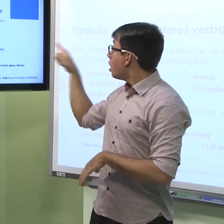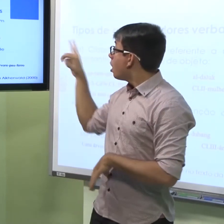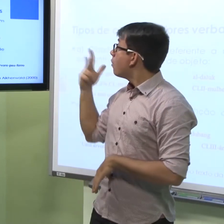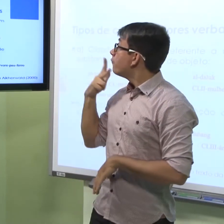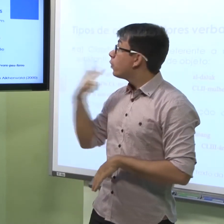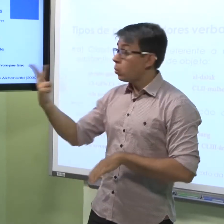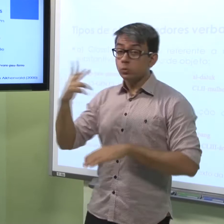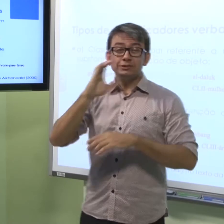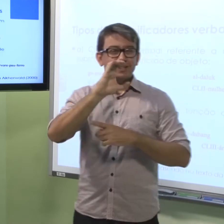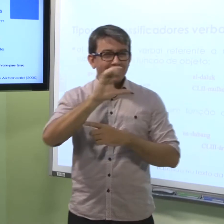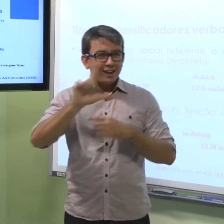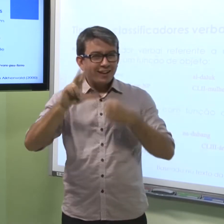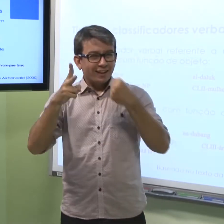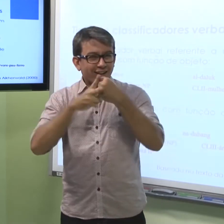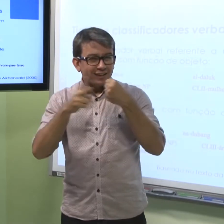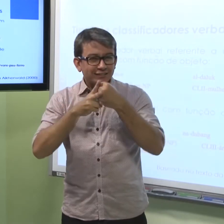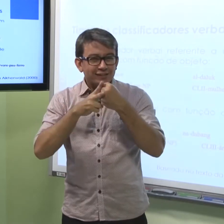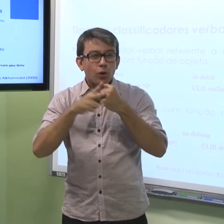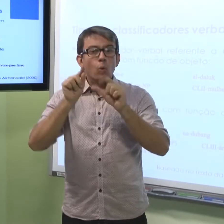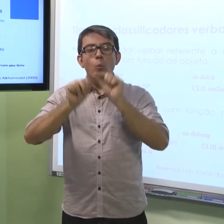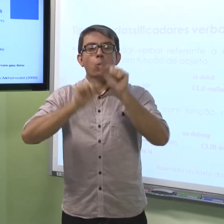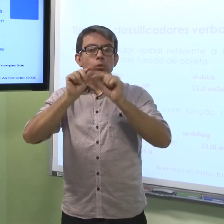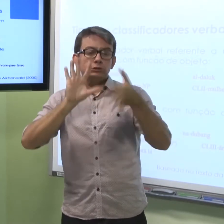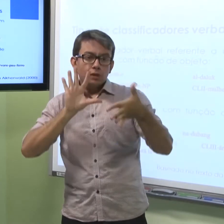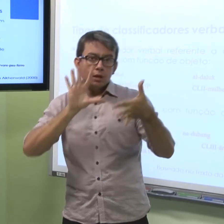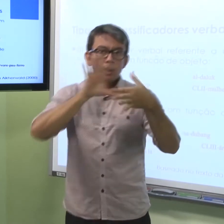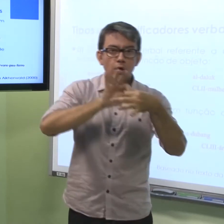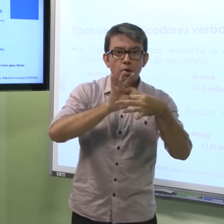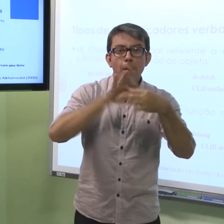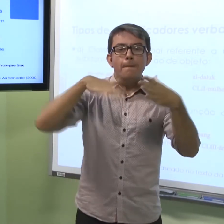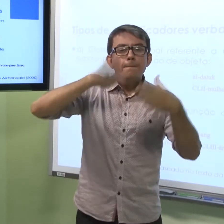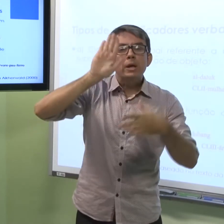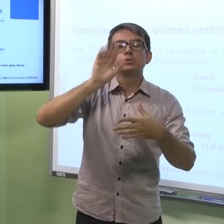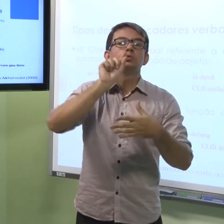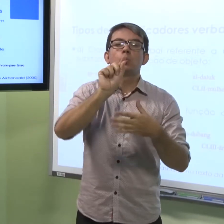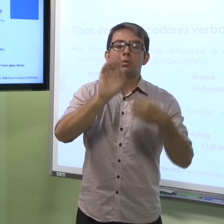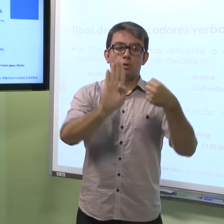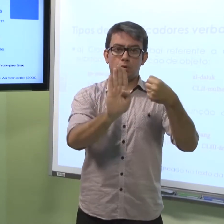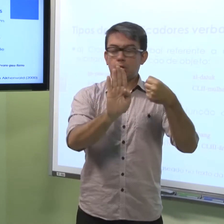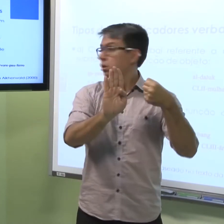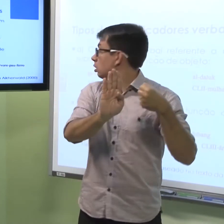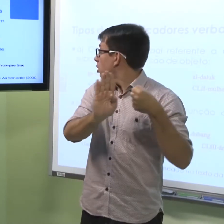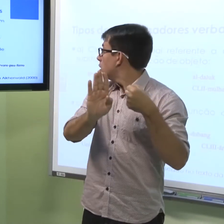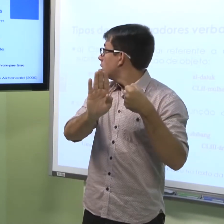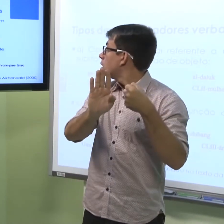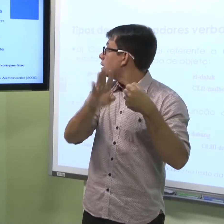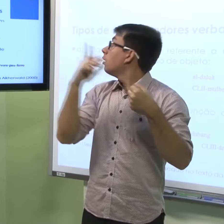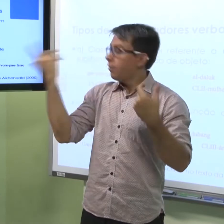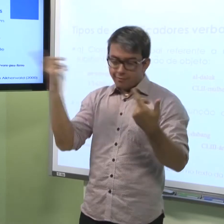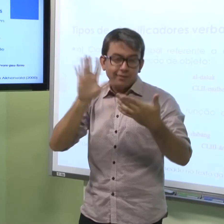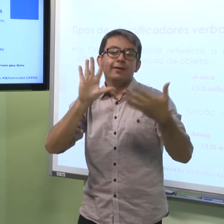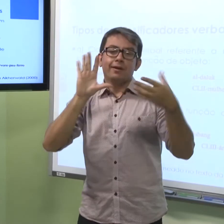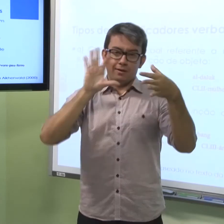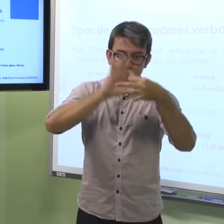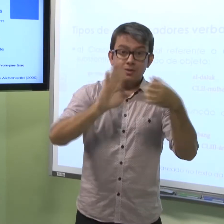Vou mostrar aqui esse exemplo de classificadores verbais. Como que é essa ligação com